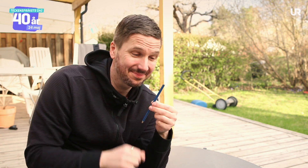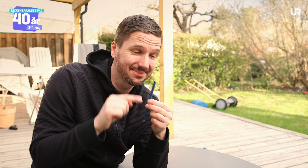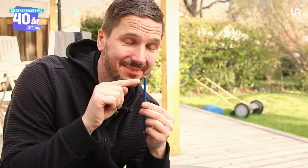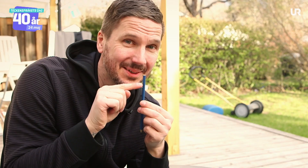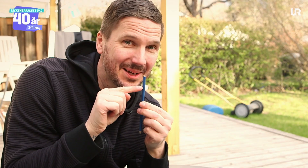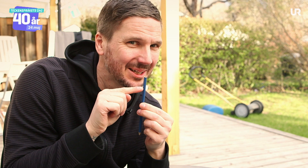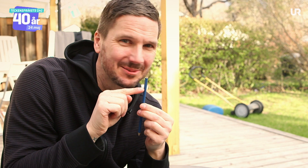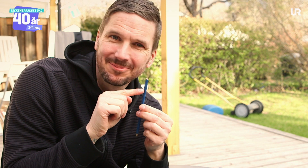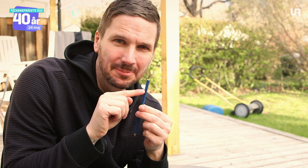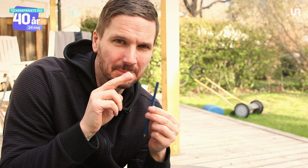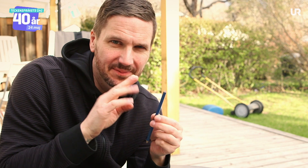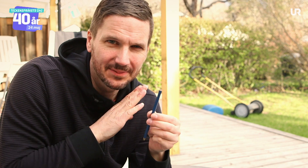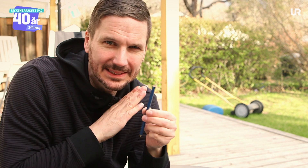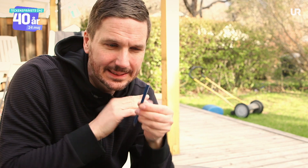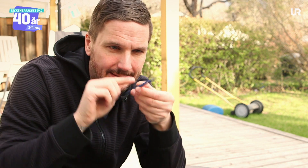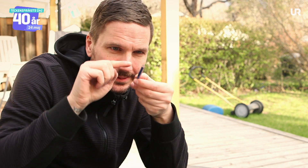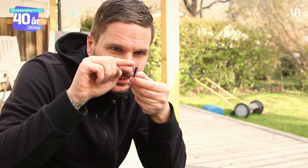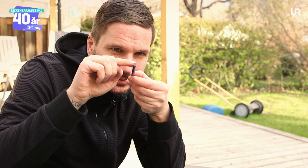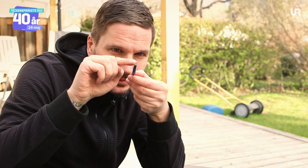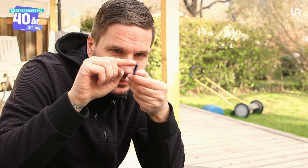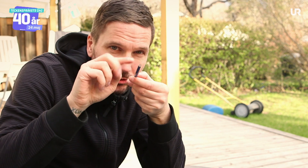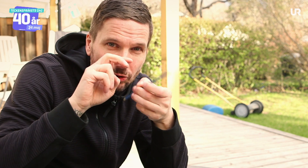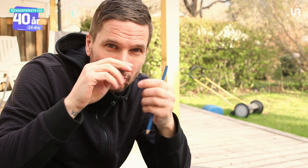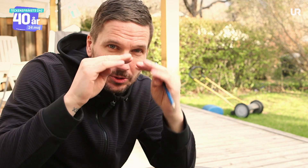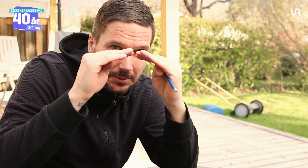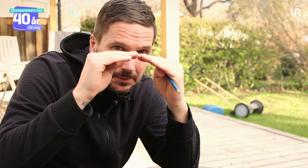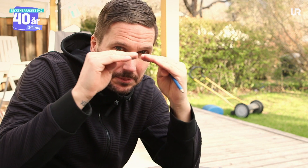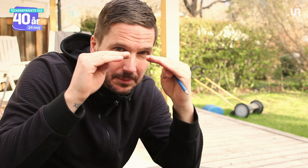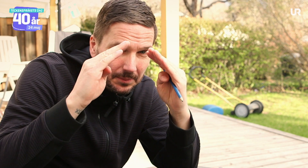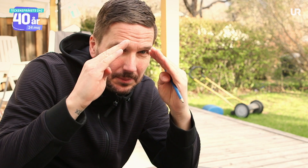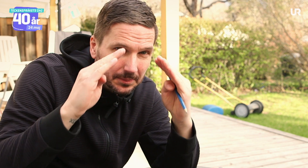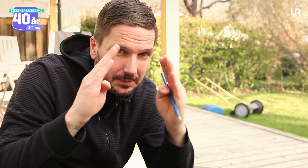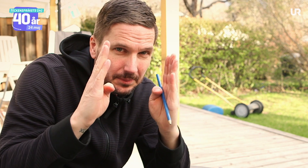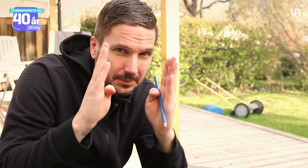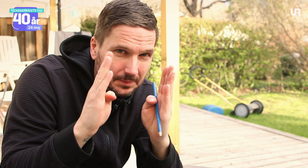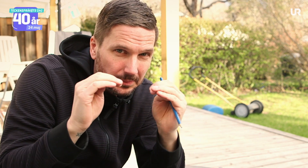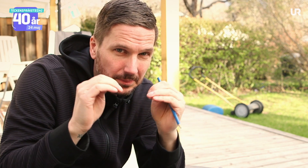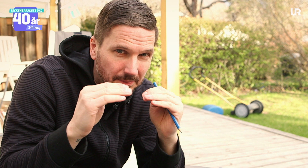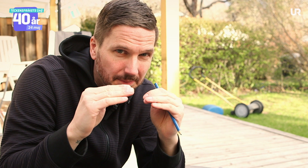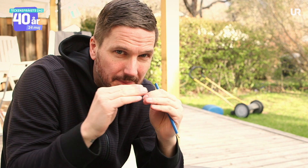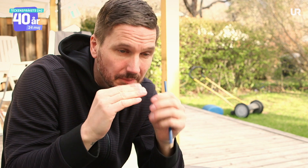Och den här pennan. Nej, vi ser att den inte är helt rund. Den har kanter. Så vi kan inte teckna samma sak.